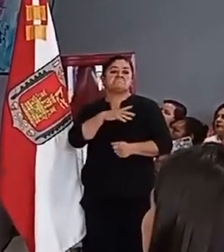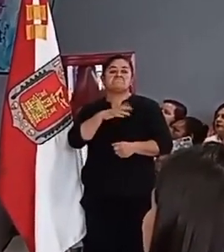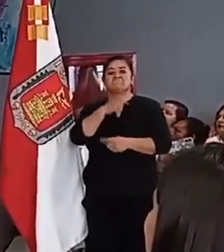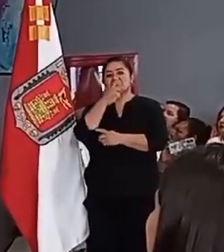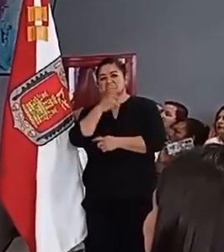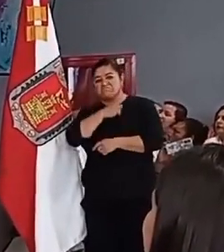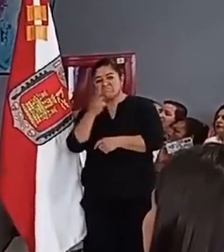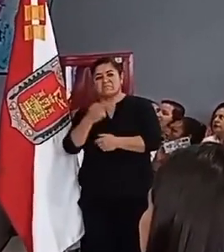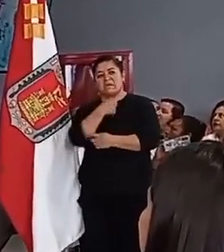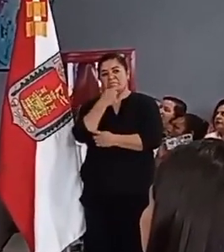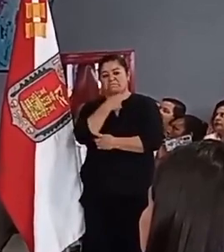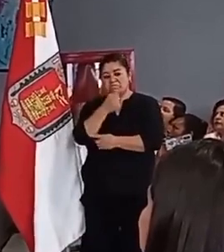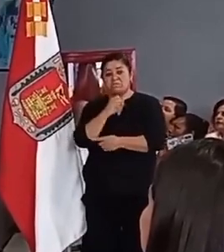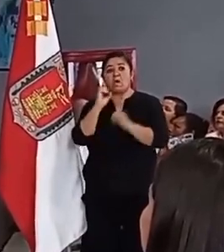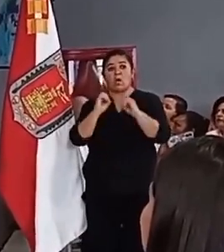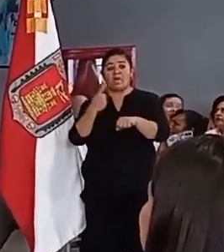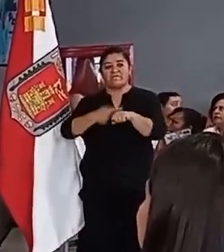enfermedad